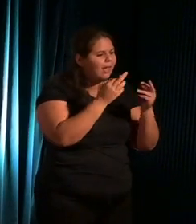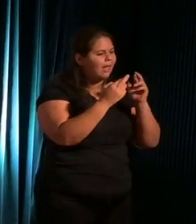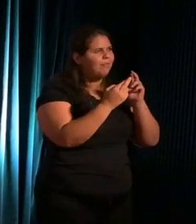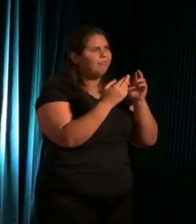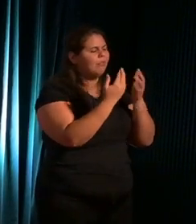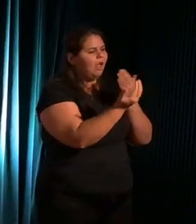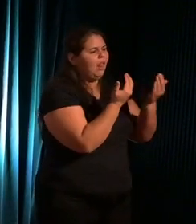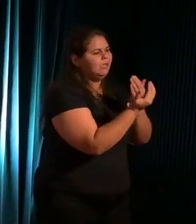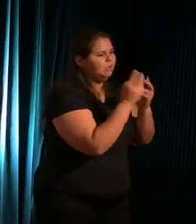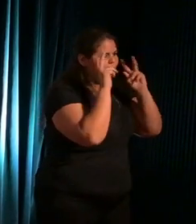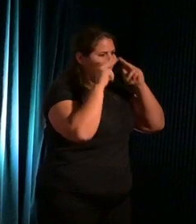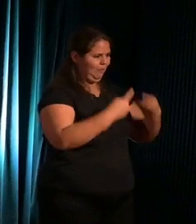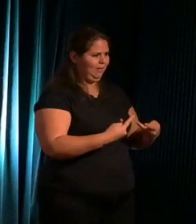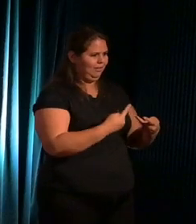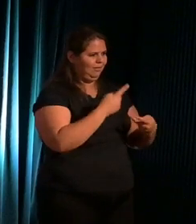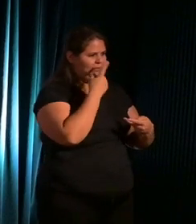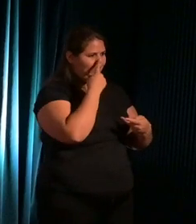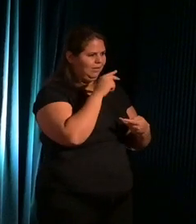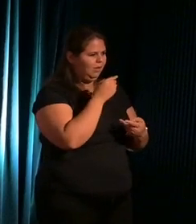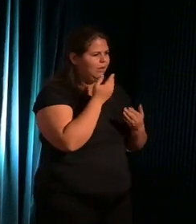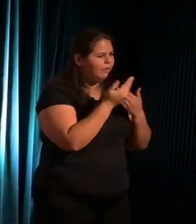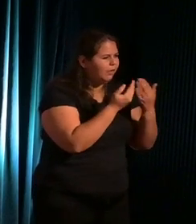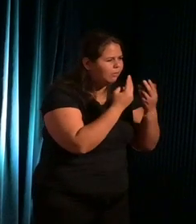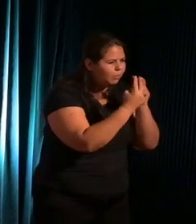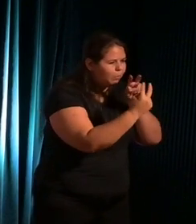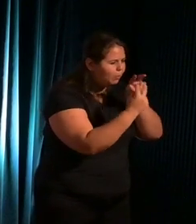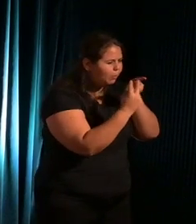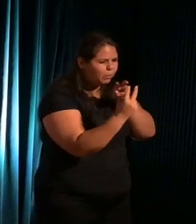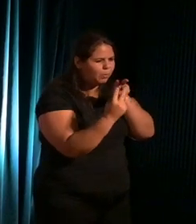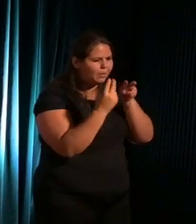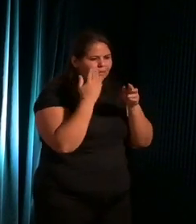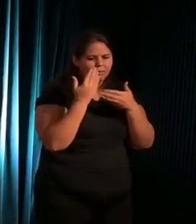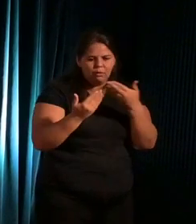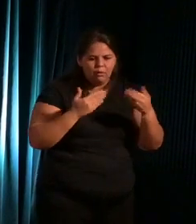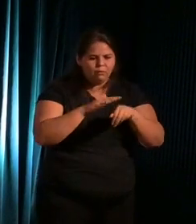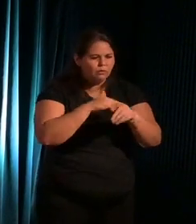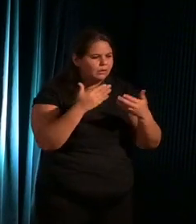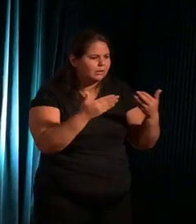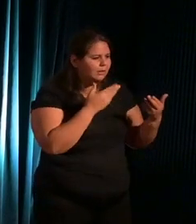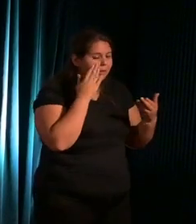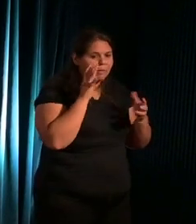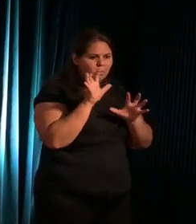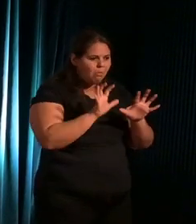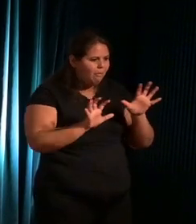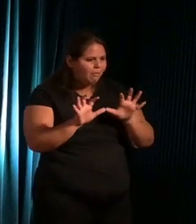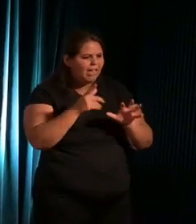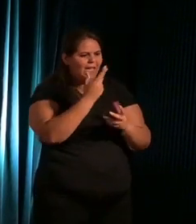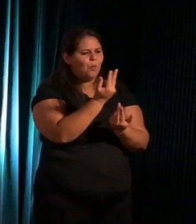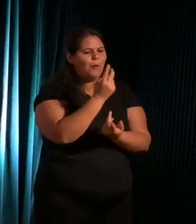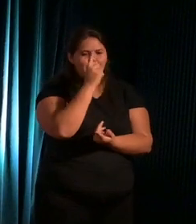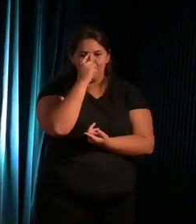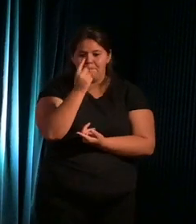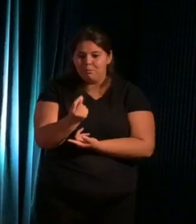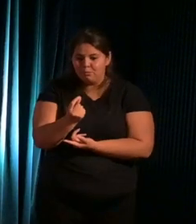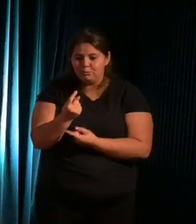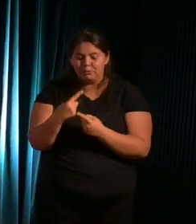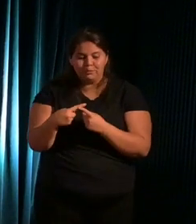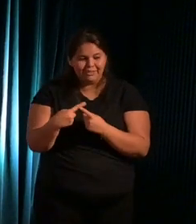cara, olhar os olhos, ver como fala, ver como se movimenta. Eu sou um bruxo. Eu quero,